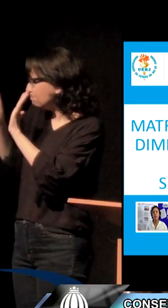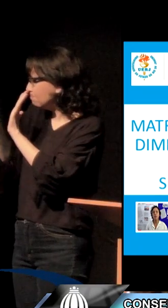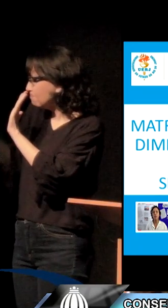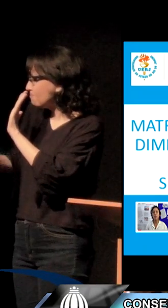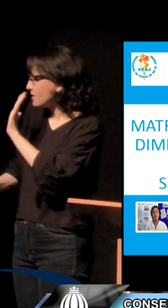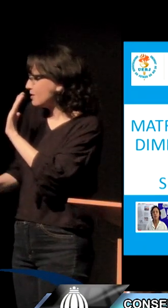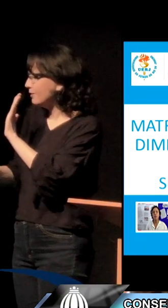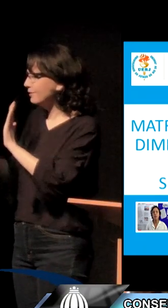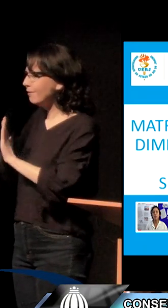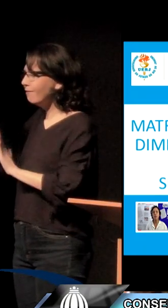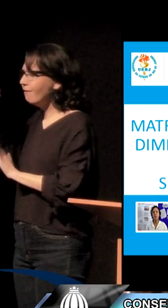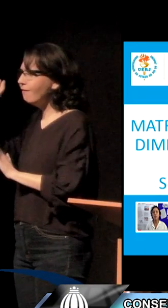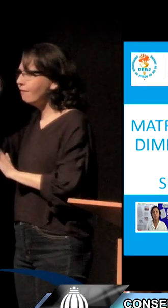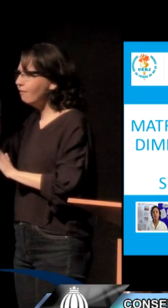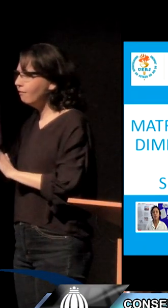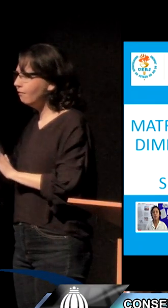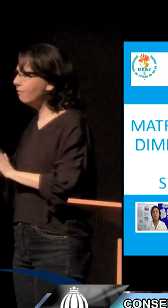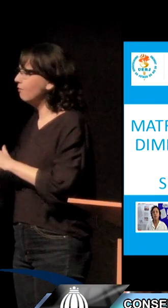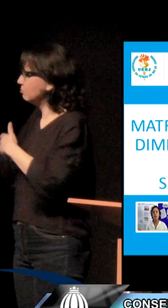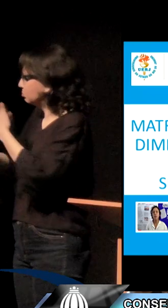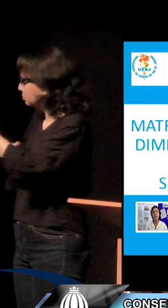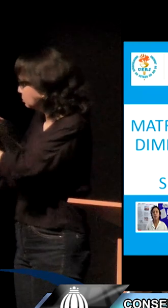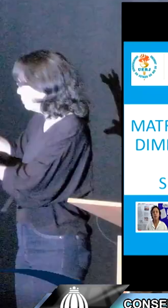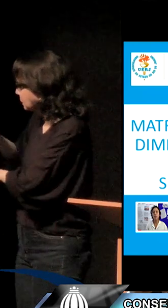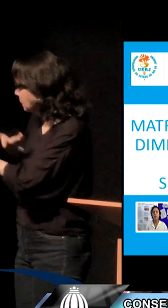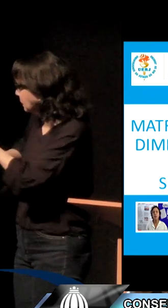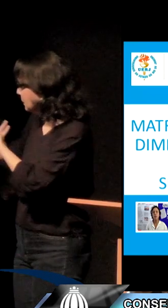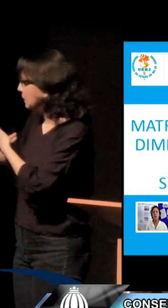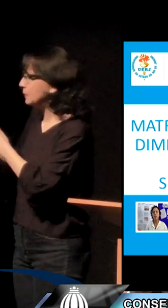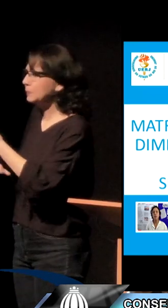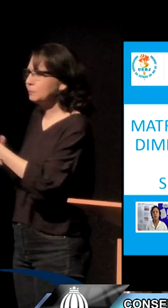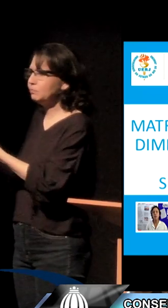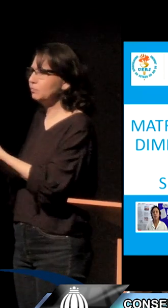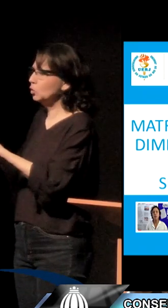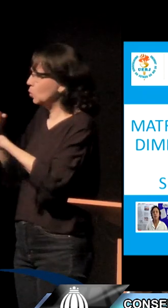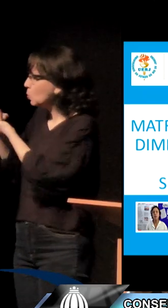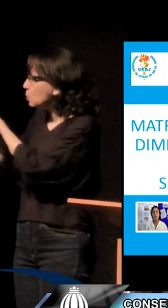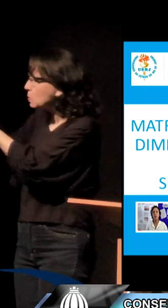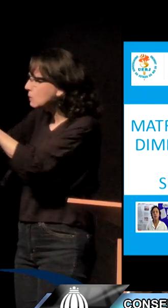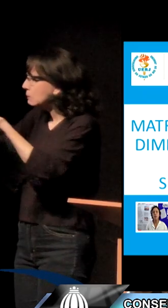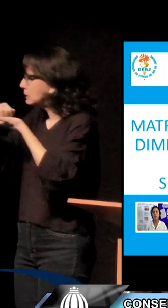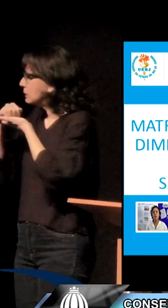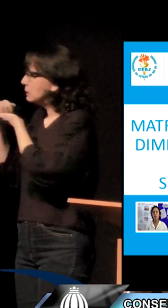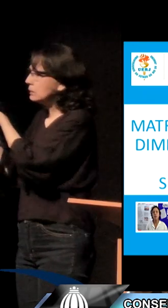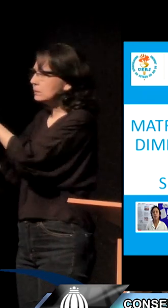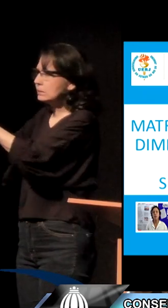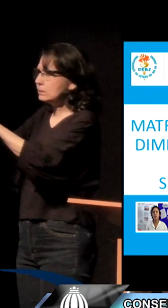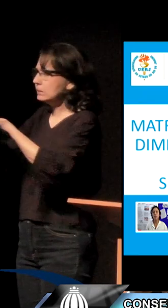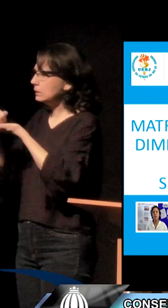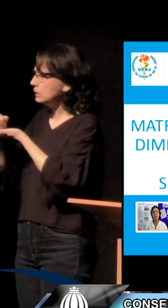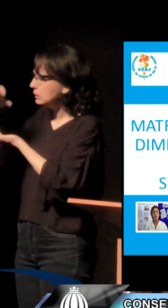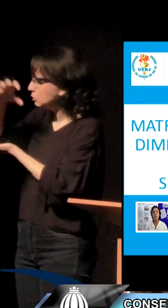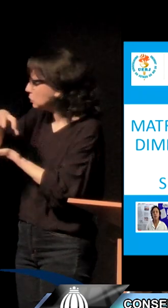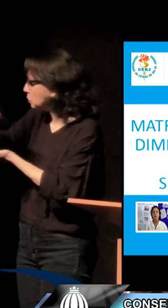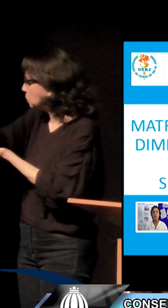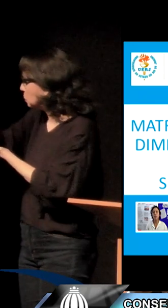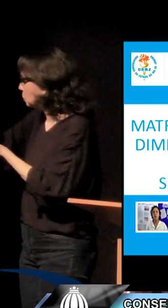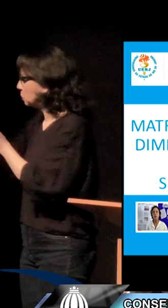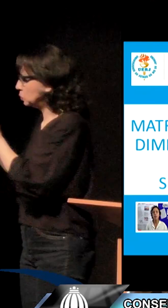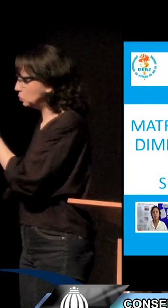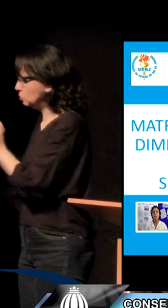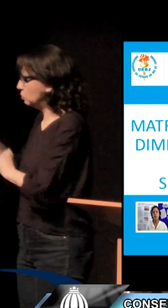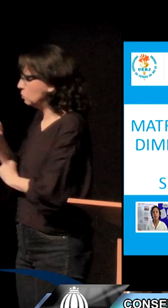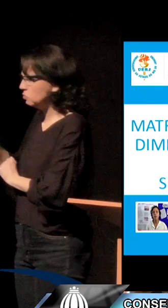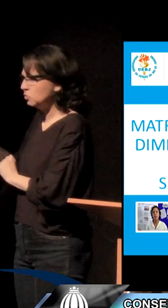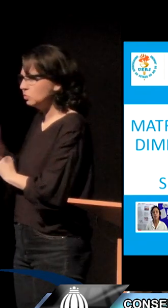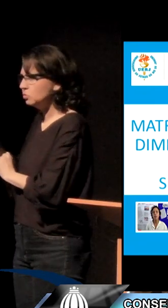é envolvendo parcerias diversas envolvendo segmentos diversos professores de disciplinas